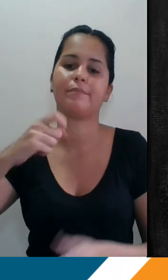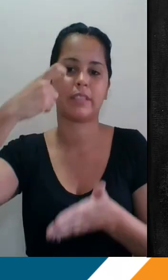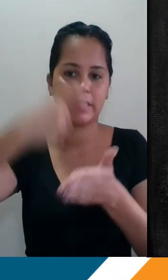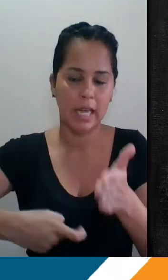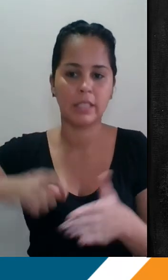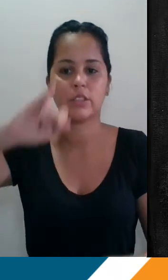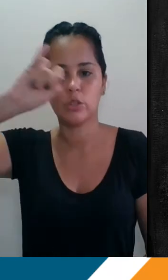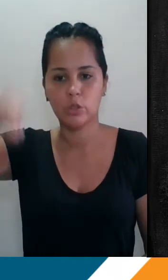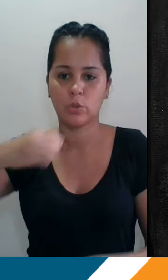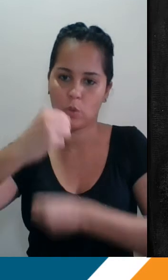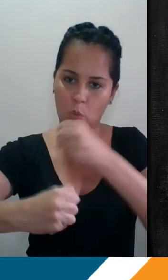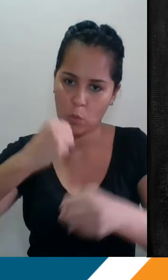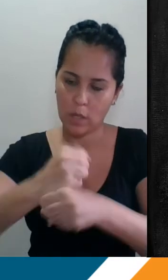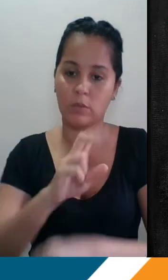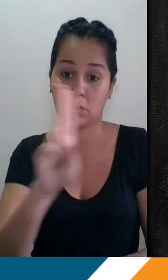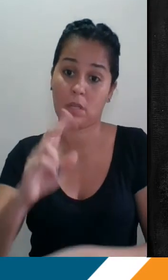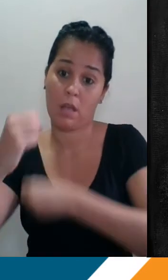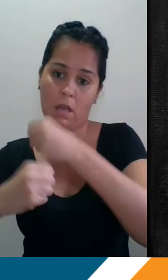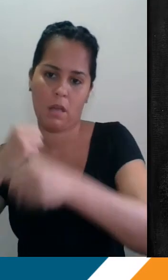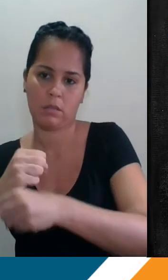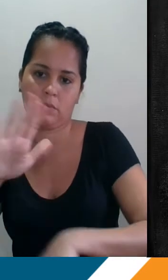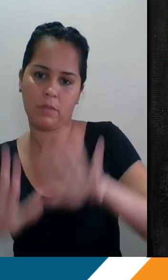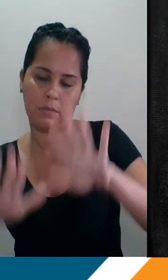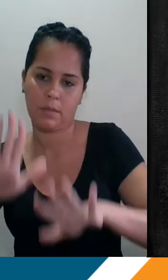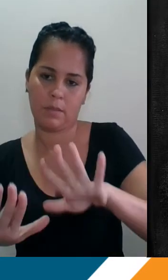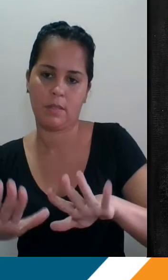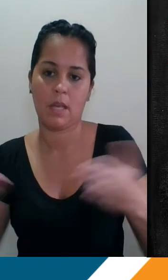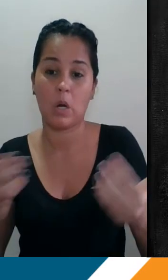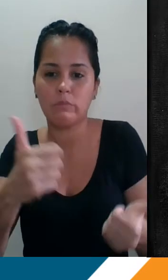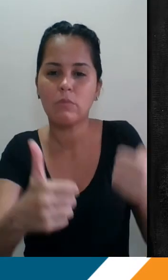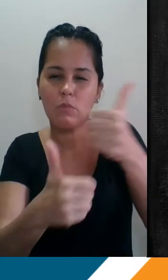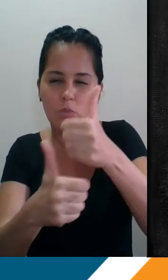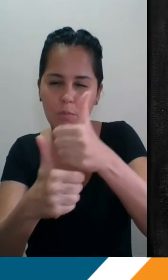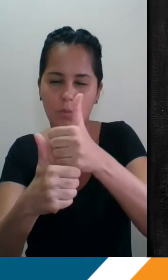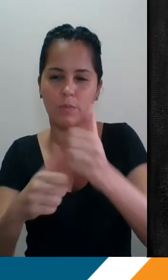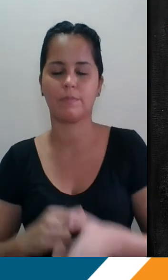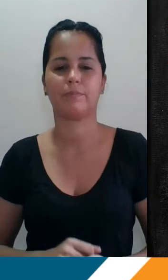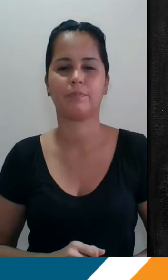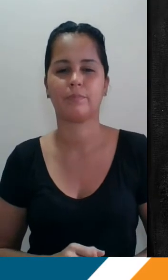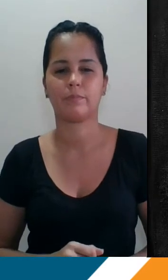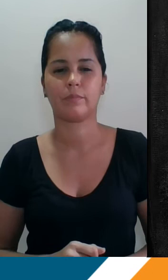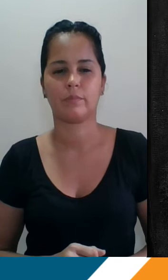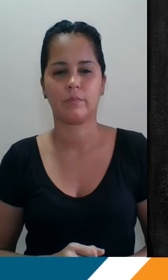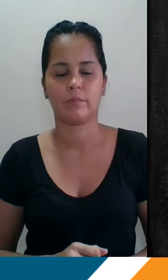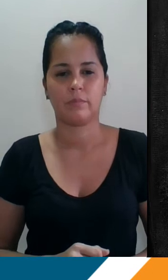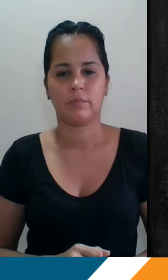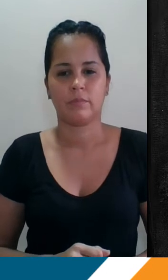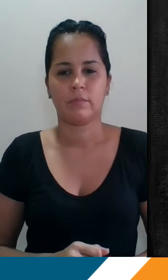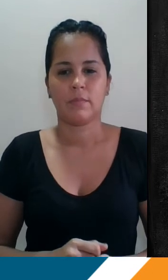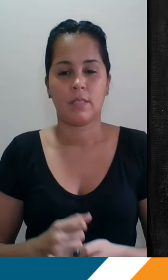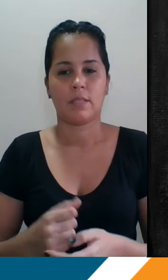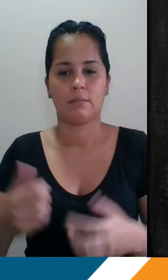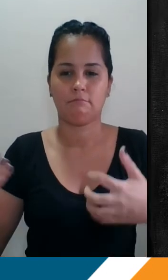ao ano e assim por diante, tá? Então, eu vou agora substituir os valores que a gente tem. Então, eu tenho que o valor da